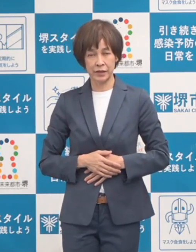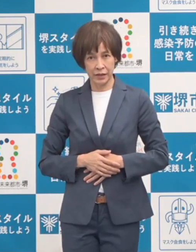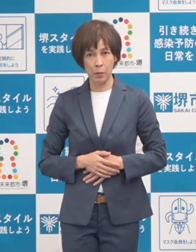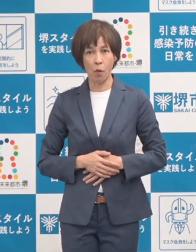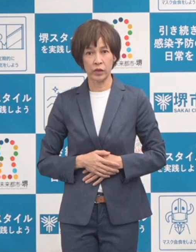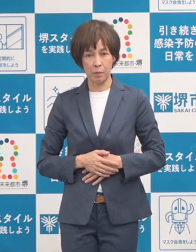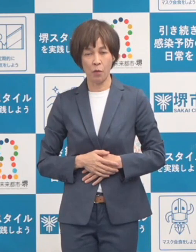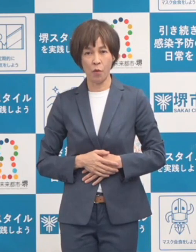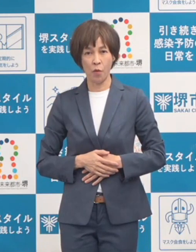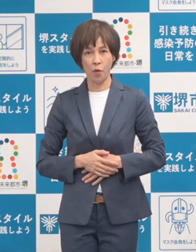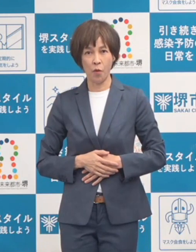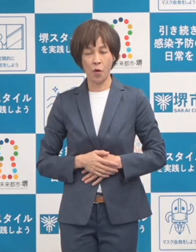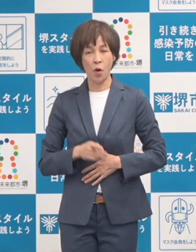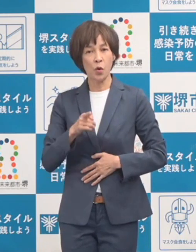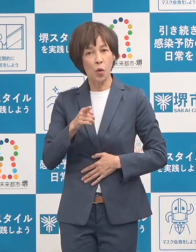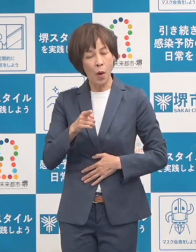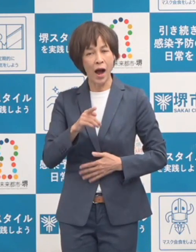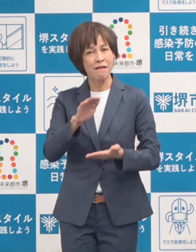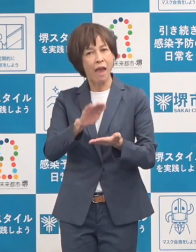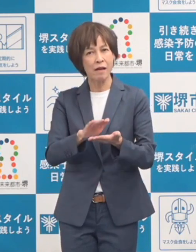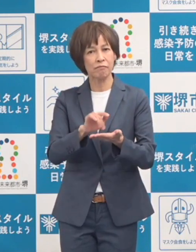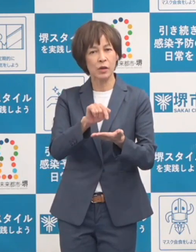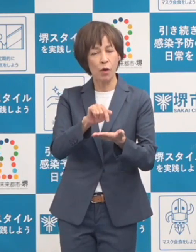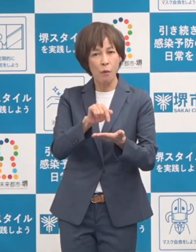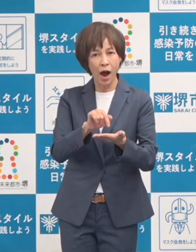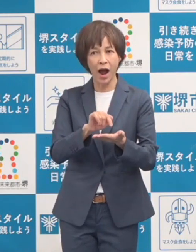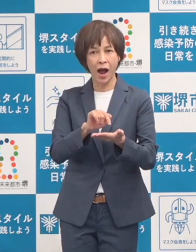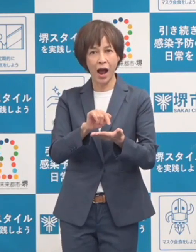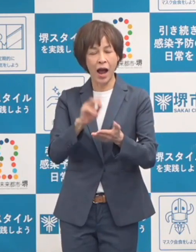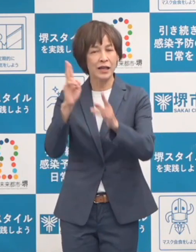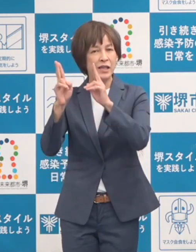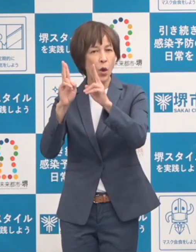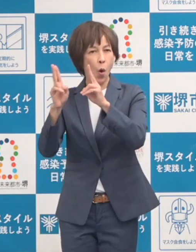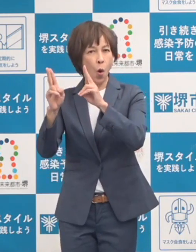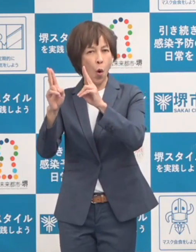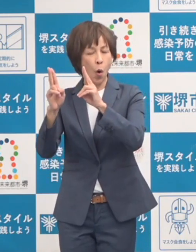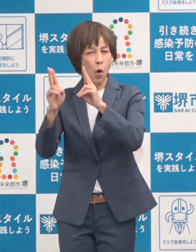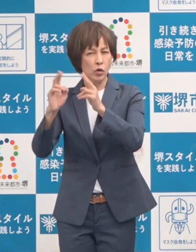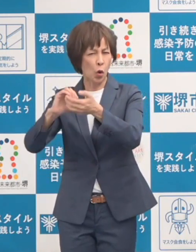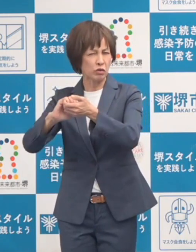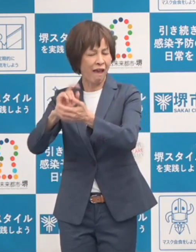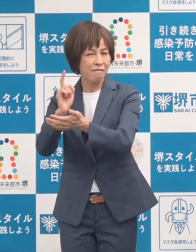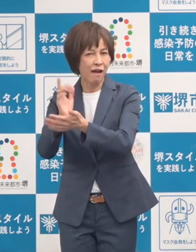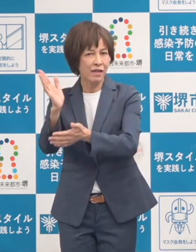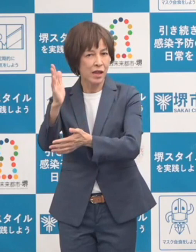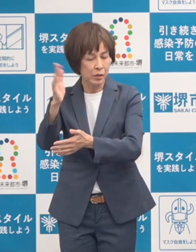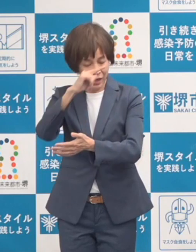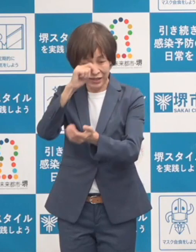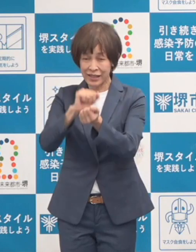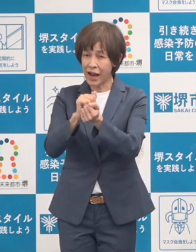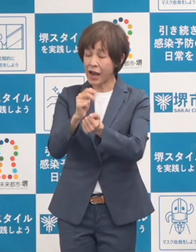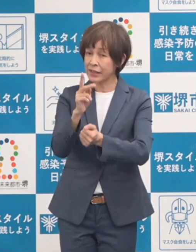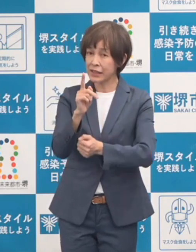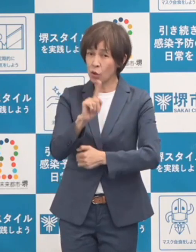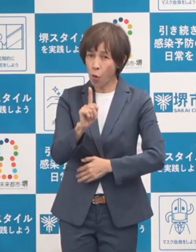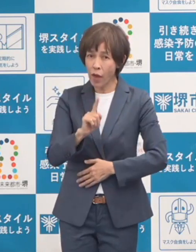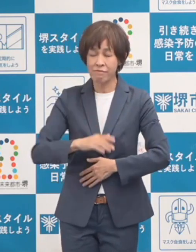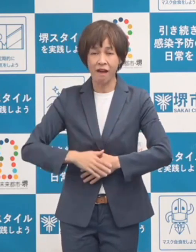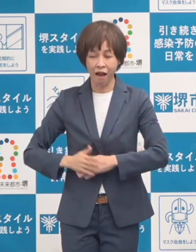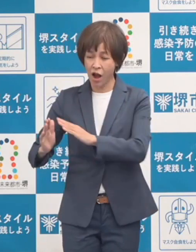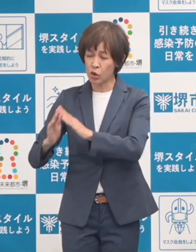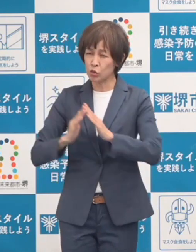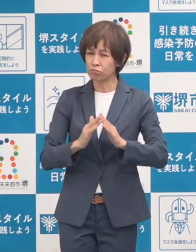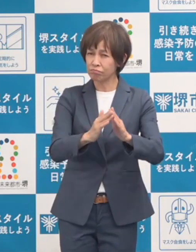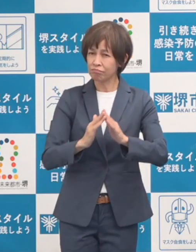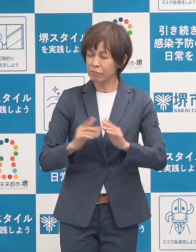状況ですので、ここは企業の皆様、特定の企業ということではなくて、堺にどうやったら移り住んでい